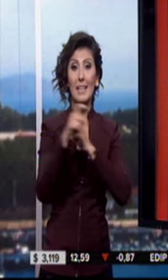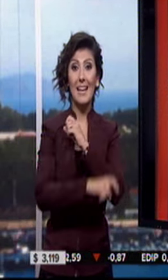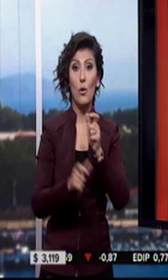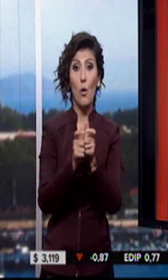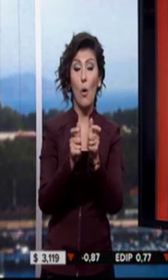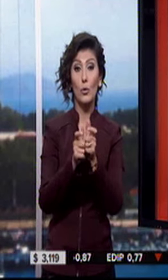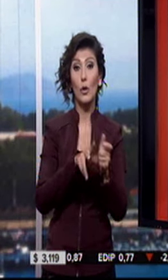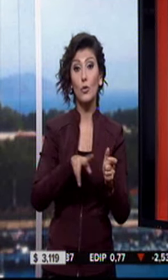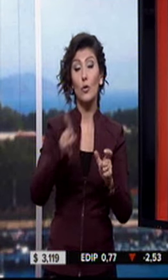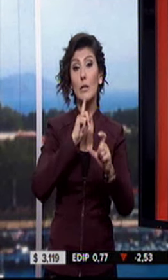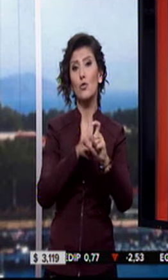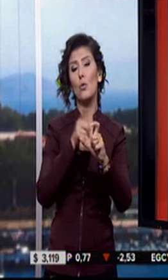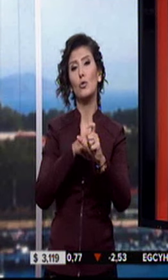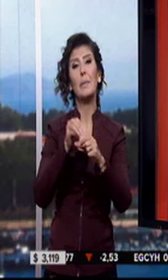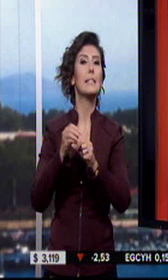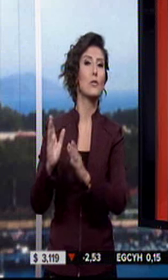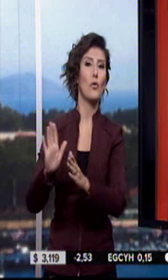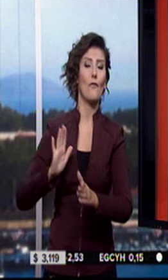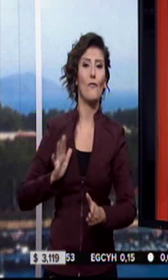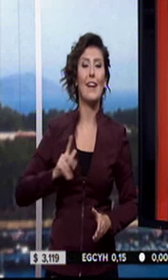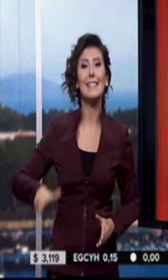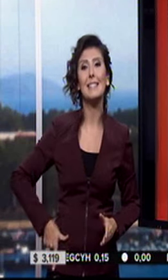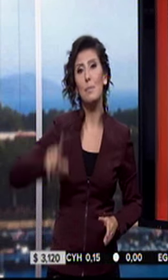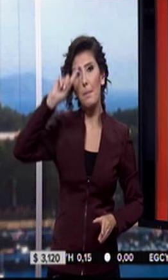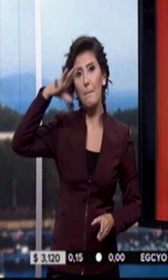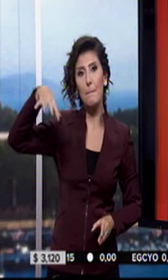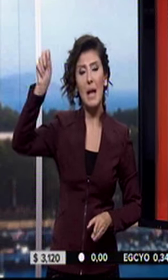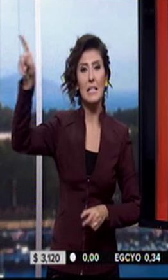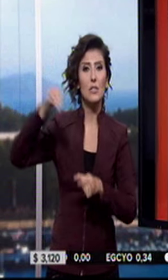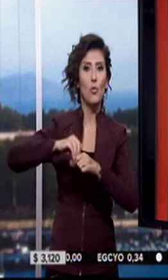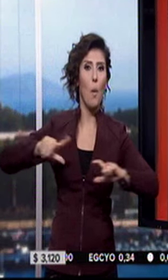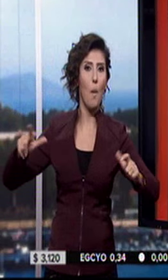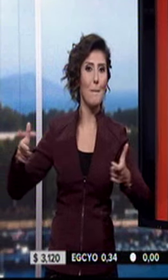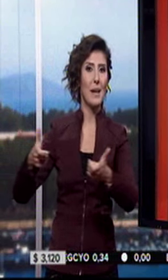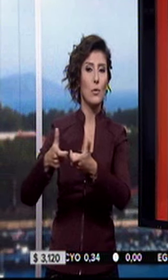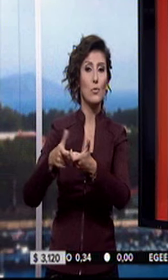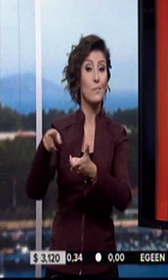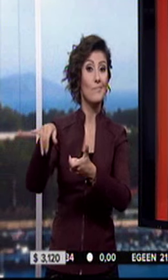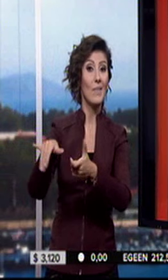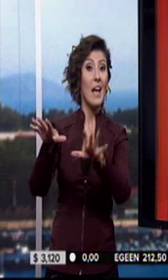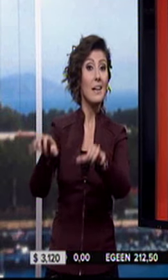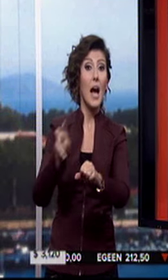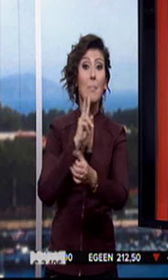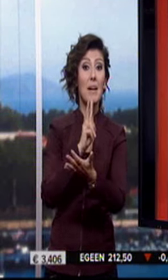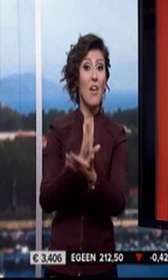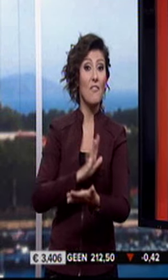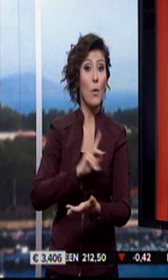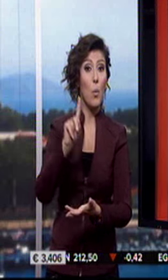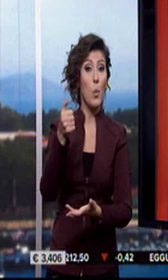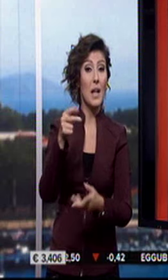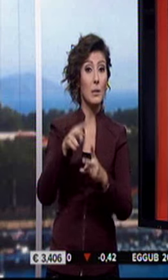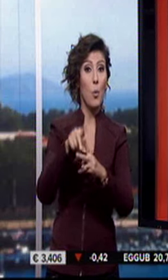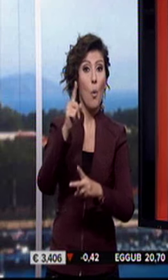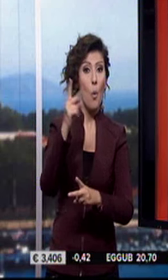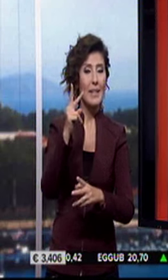Fethullahçı terör örgütüne yönelik soruşturmalar sürüyor. İzmir merkezli operasyonda hakkında yakalama kararı bulunan